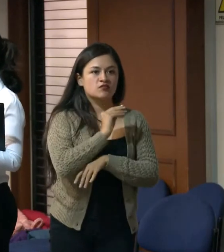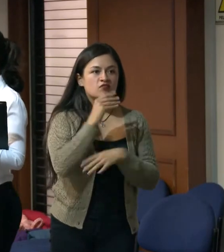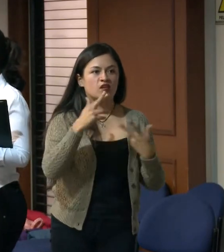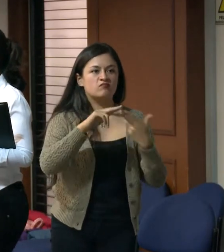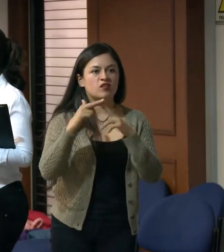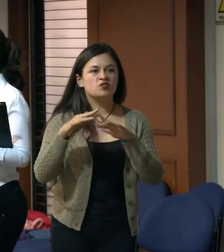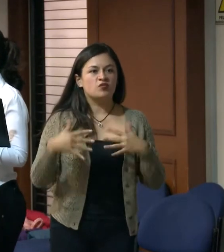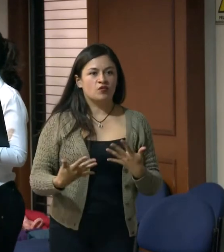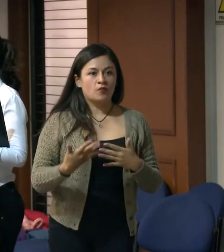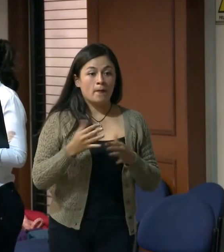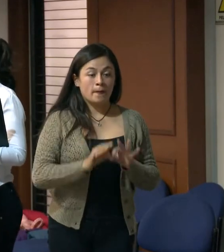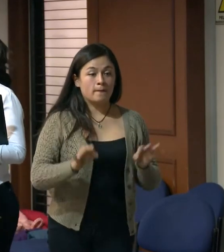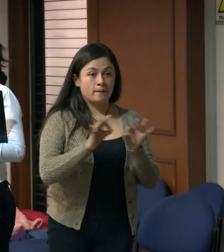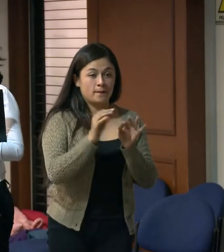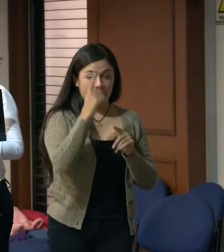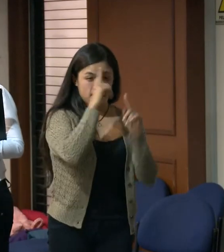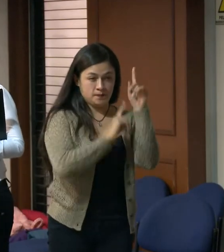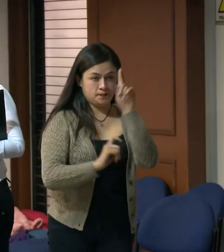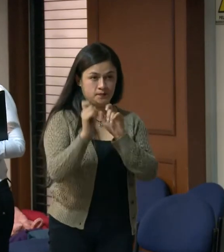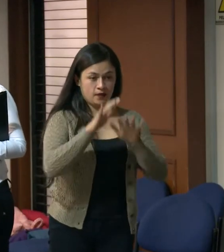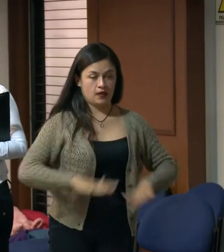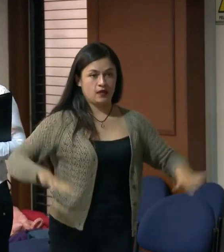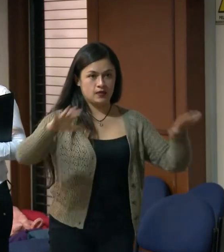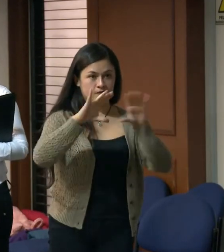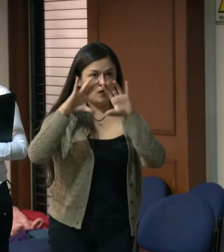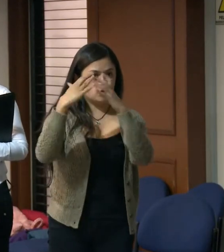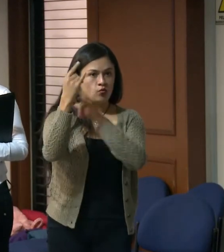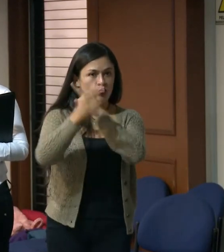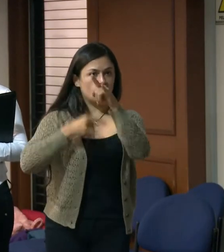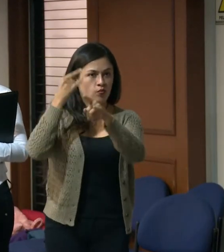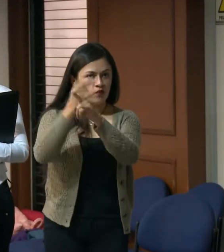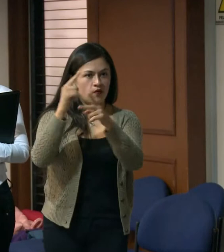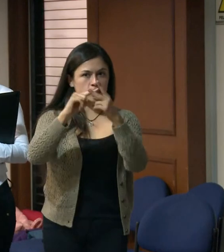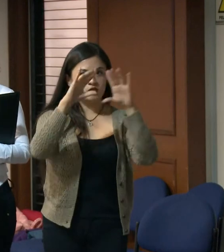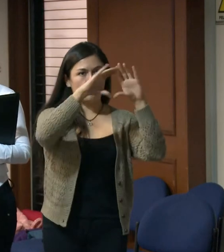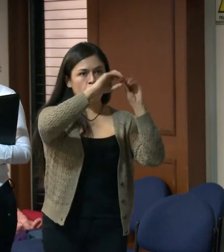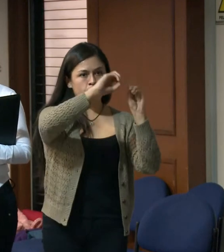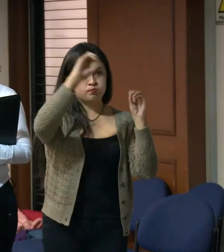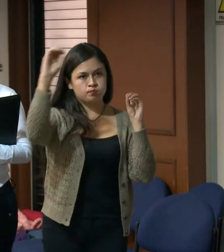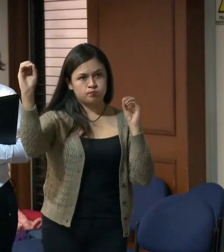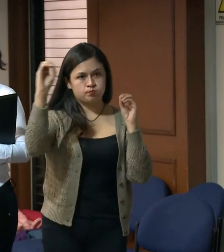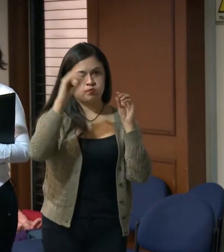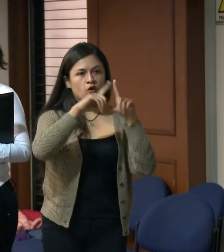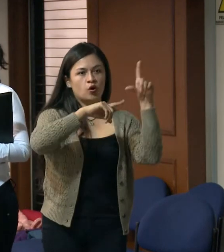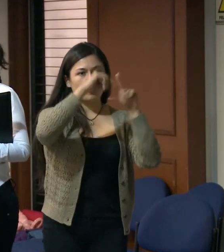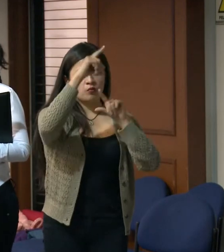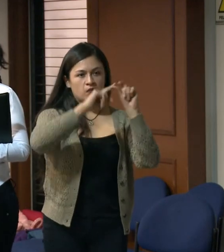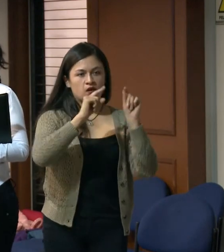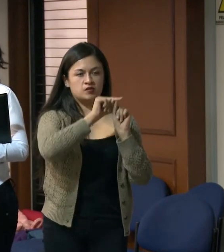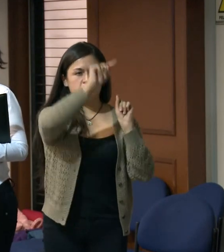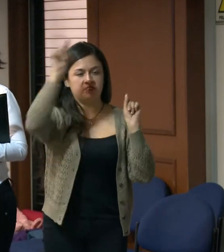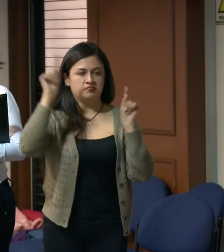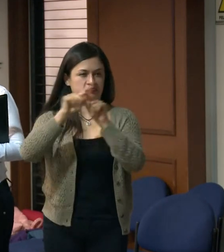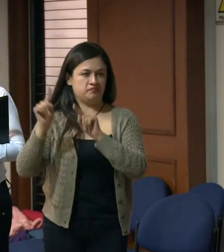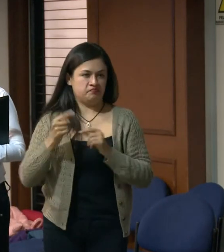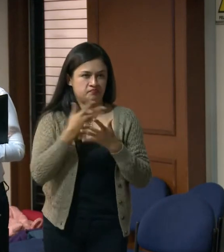porque hay que partir que todo lo que se encuentra en el espacio, como el universo, los planetas, los cometas y los satélites,